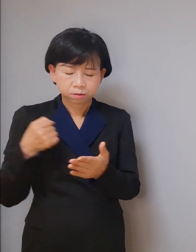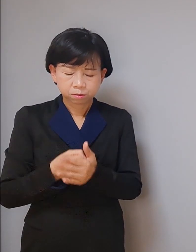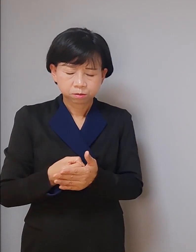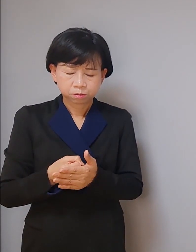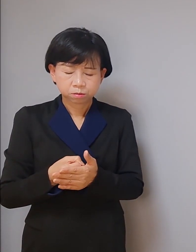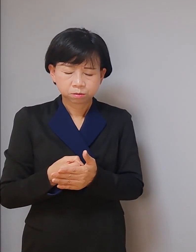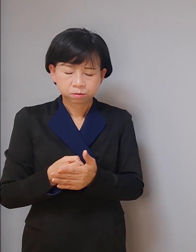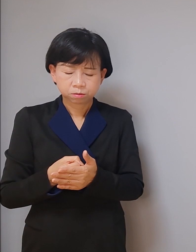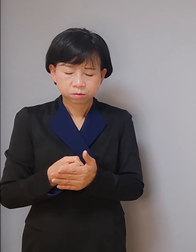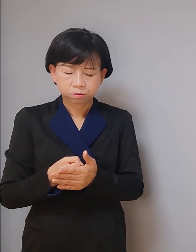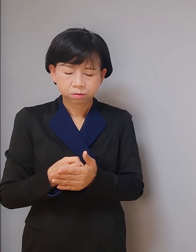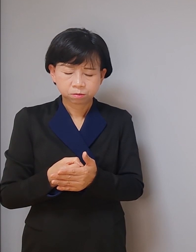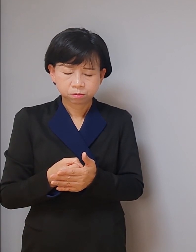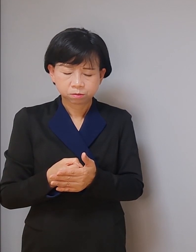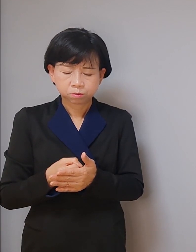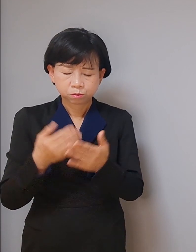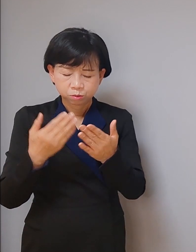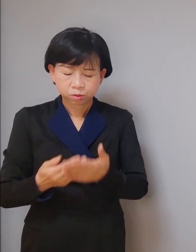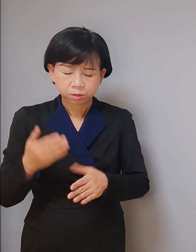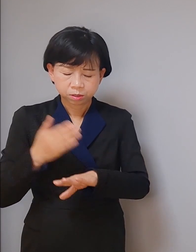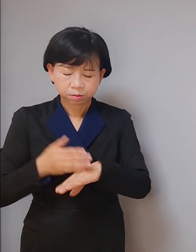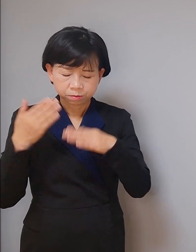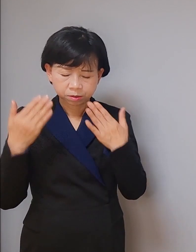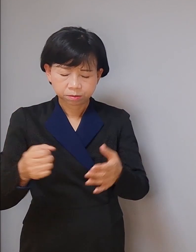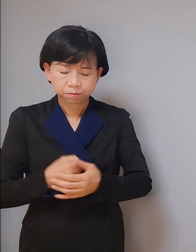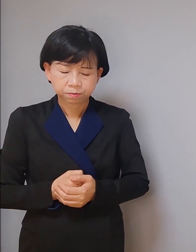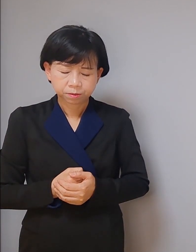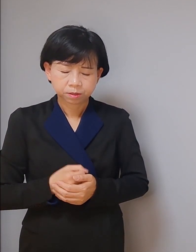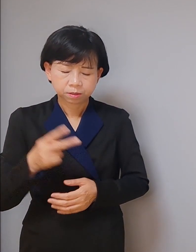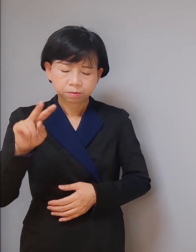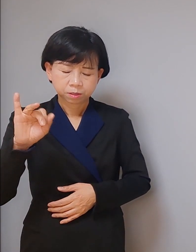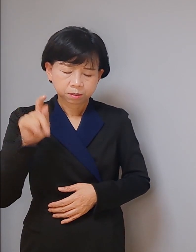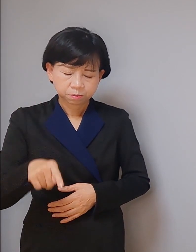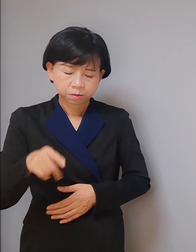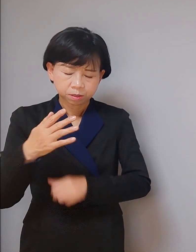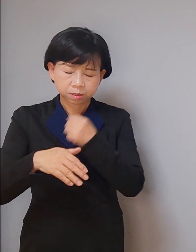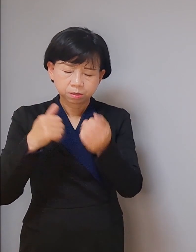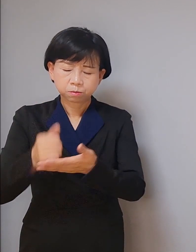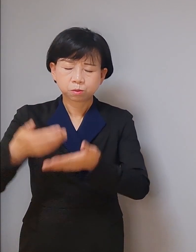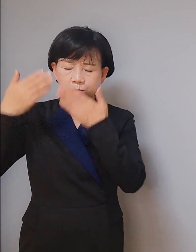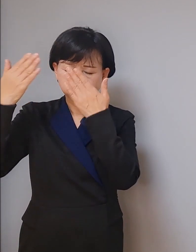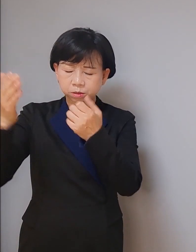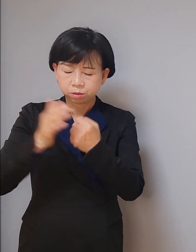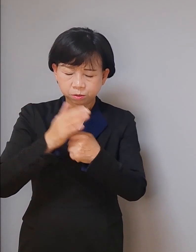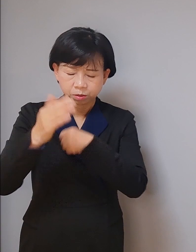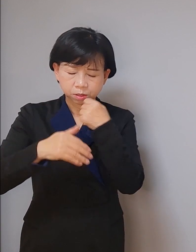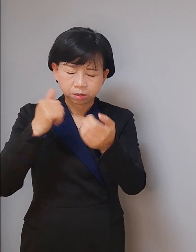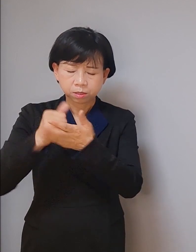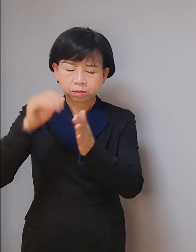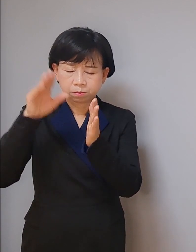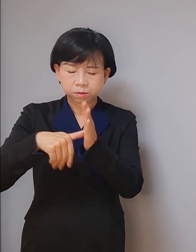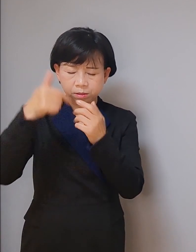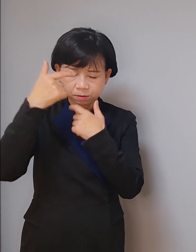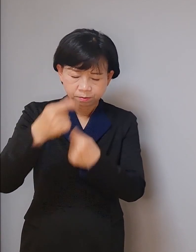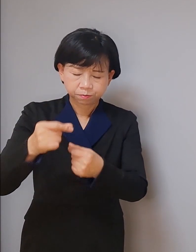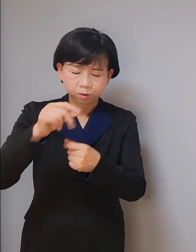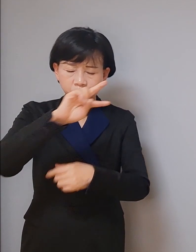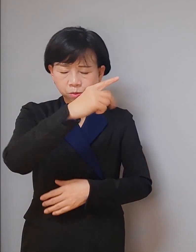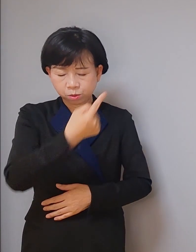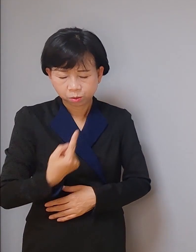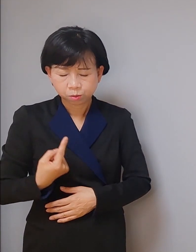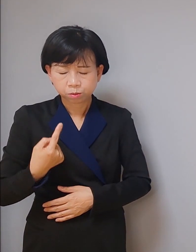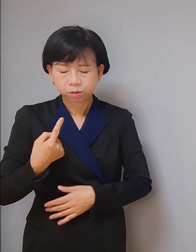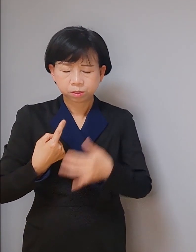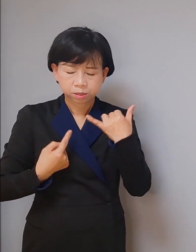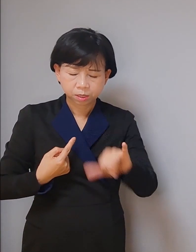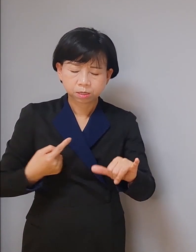용기를 주셔서 감사합니다. 하나님, 이 작정한 VIP들을 하나님께 올려드리오니 하나님의 때가 되어서 죽게 돌아오는